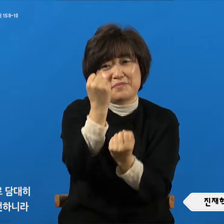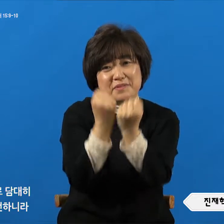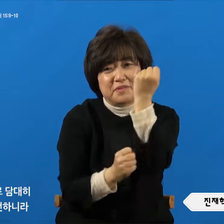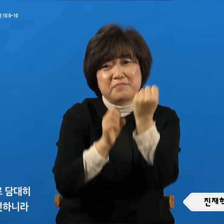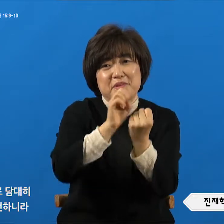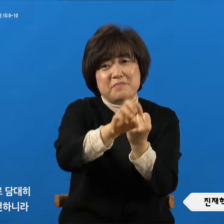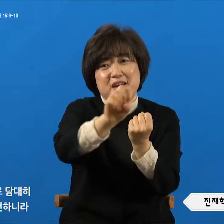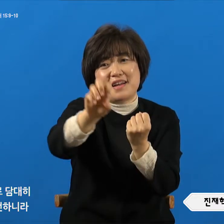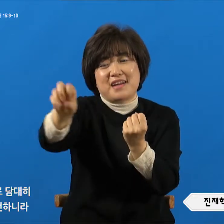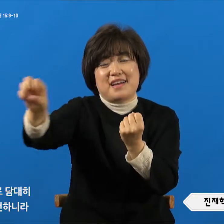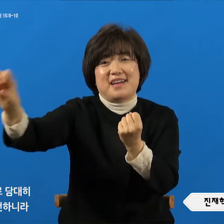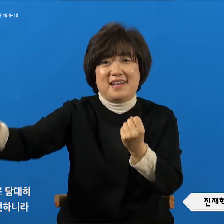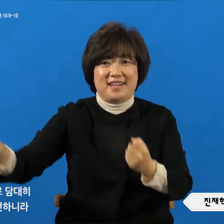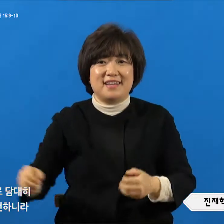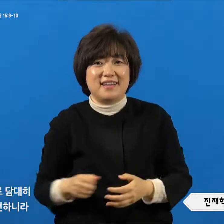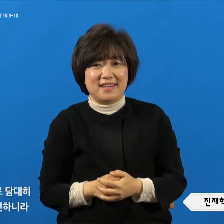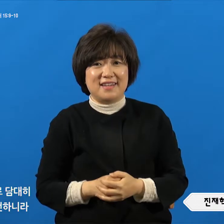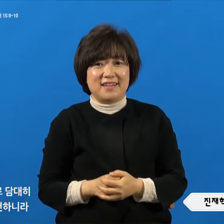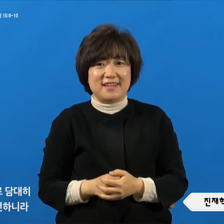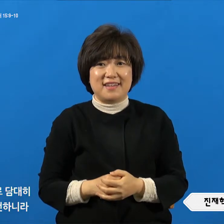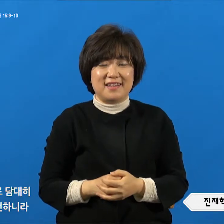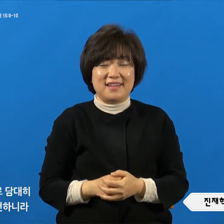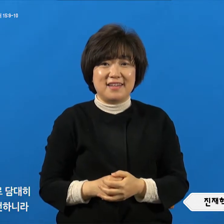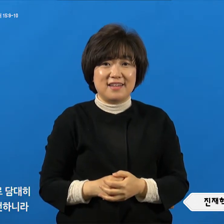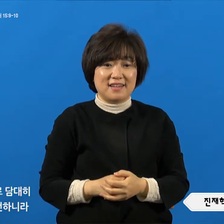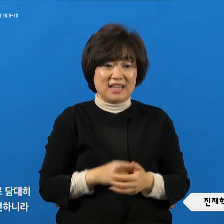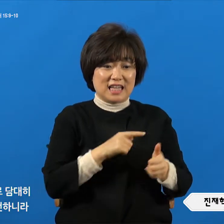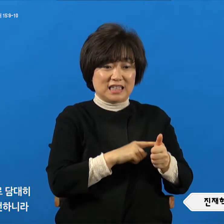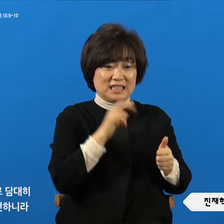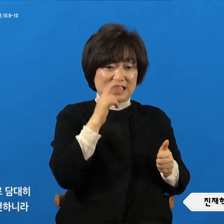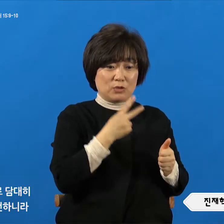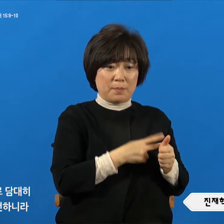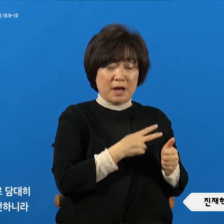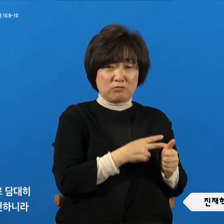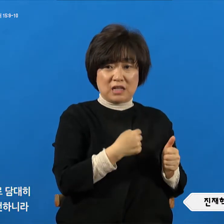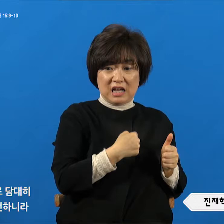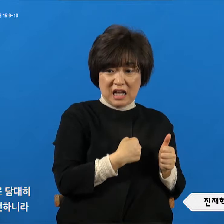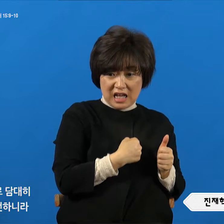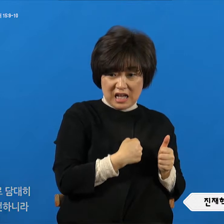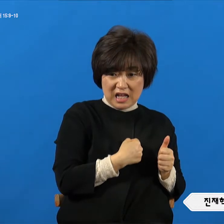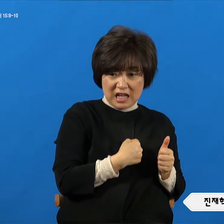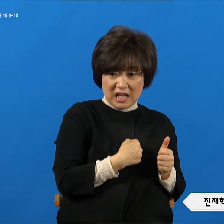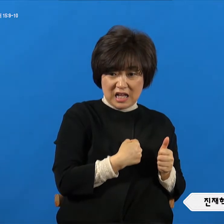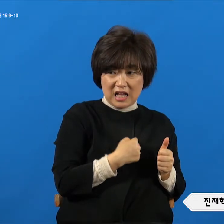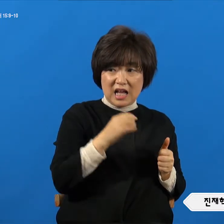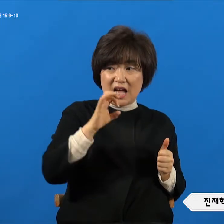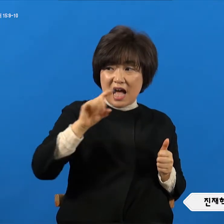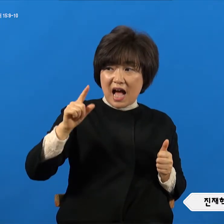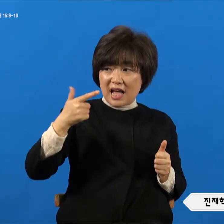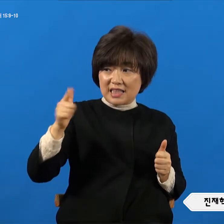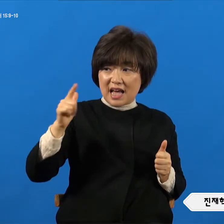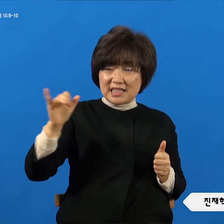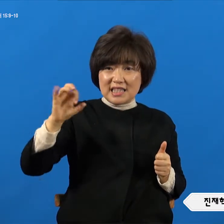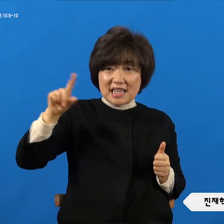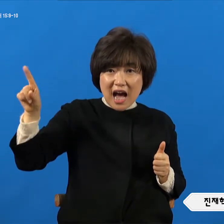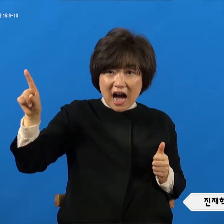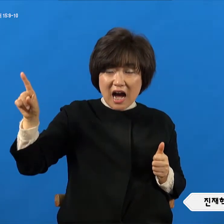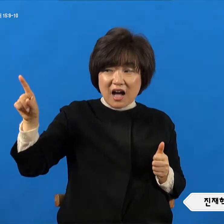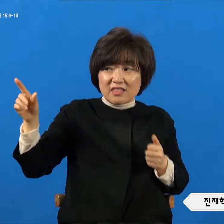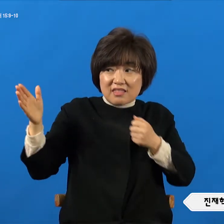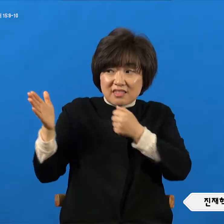말하였는지를 전하니라. 사도 바울이 깨달았습니다. 아나니아의 도움으로 말씀 앞에